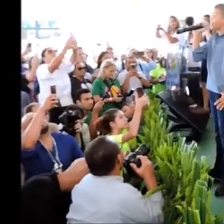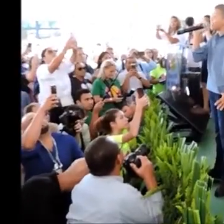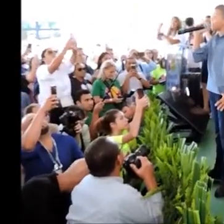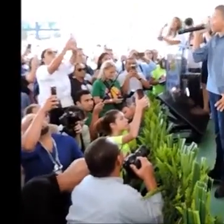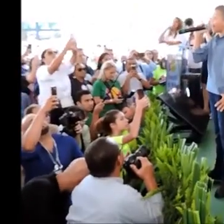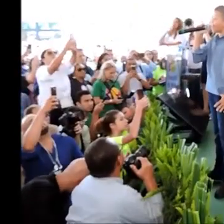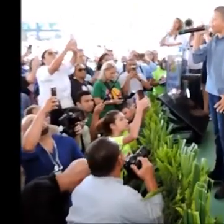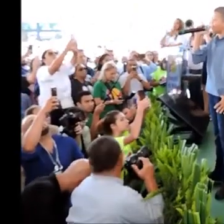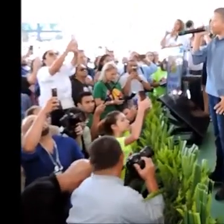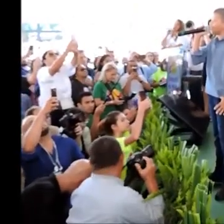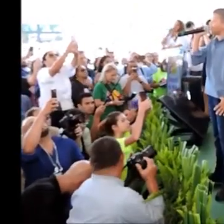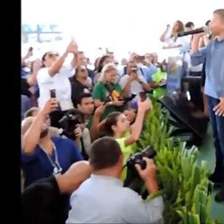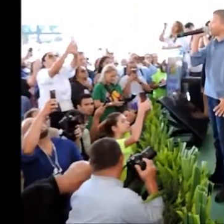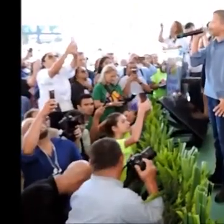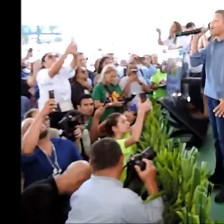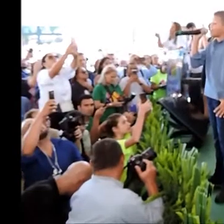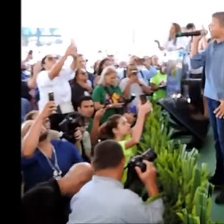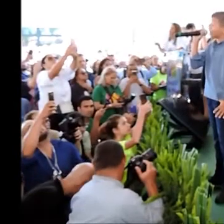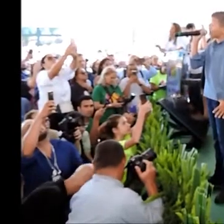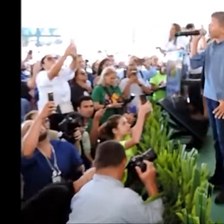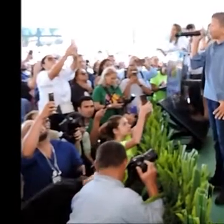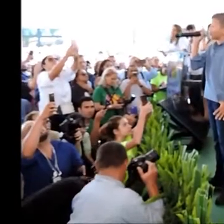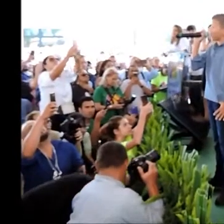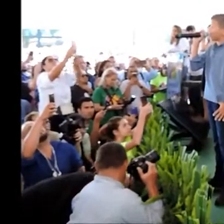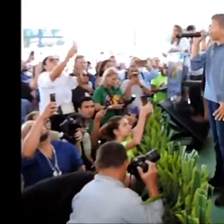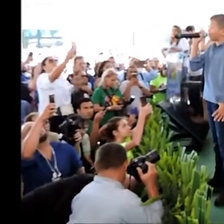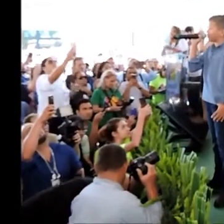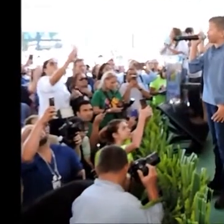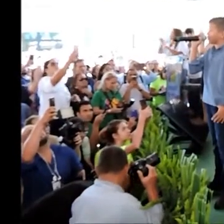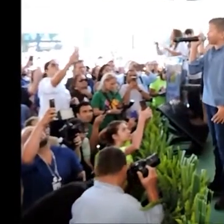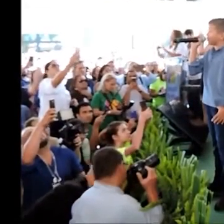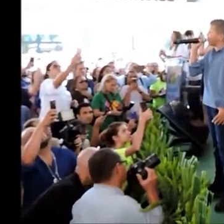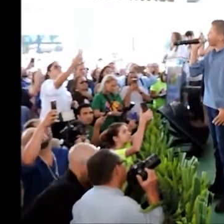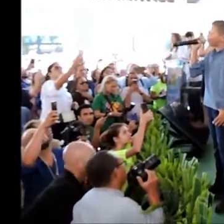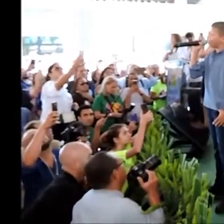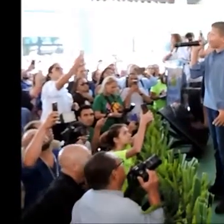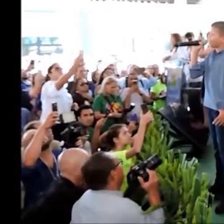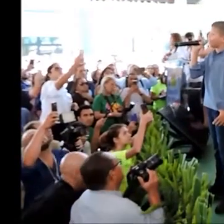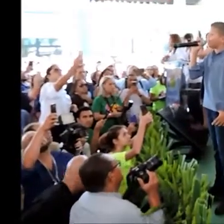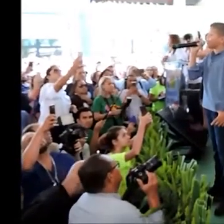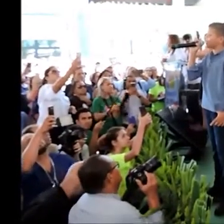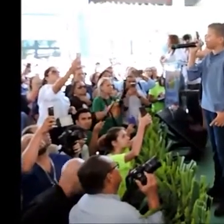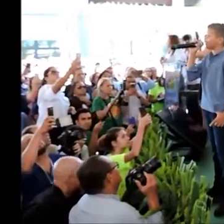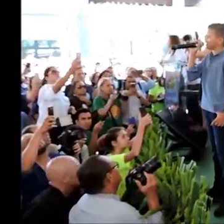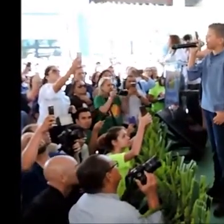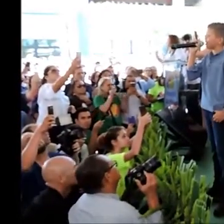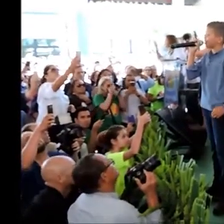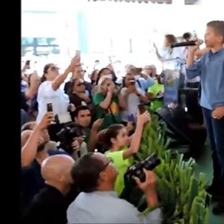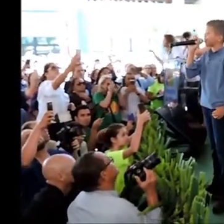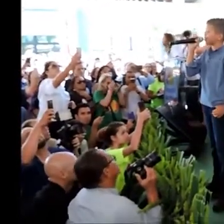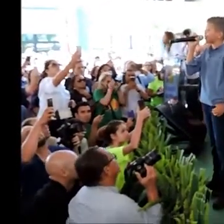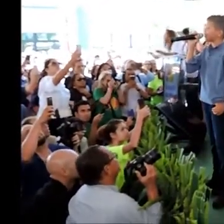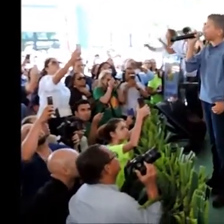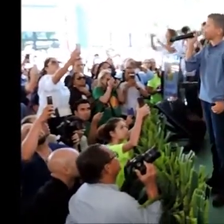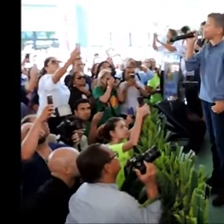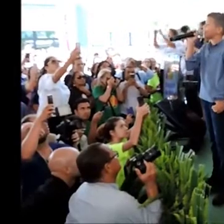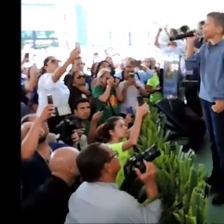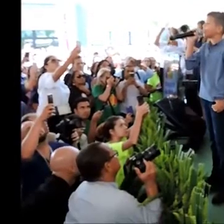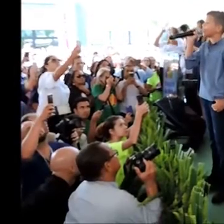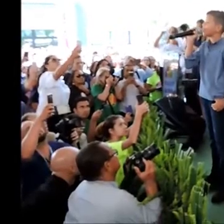Minha mãezinha querida, és tudo da minha vida, presente que Deus